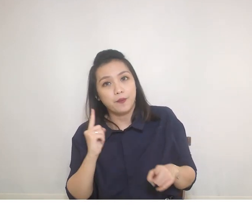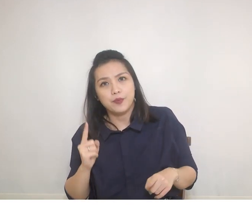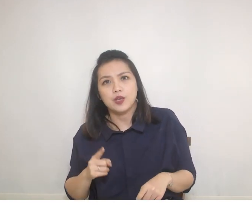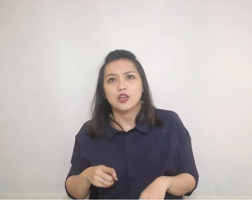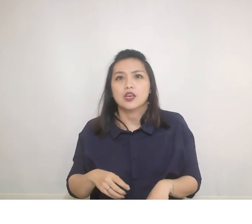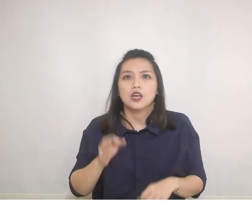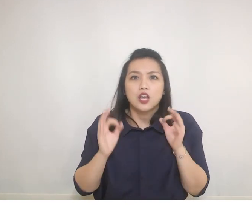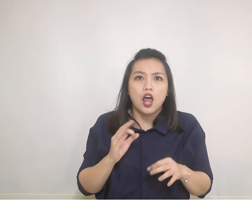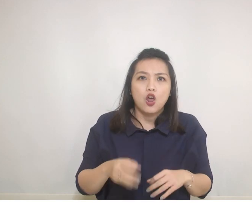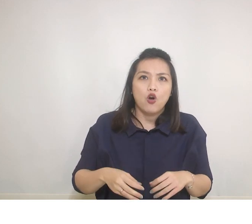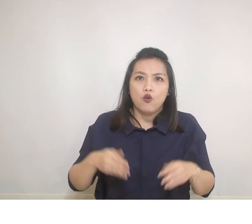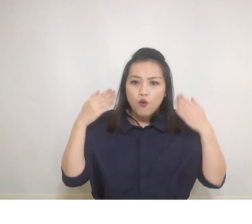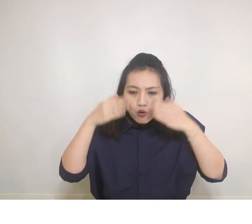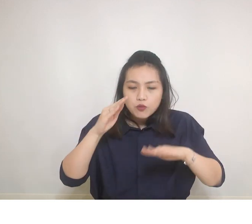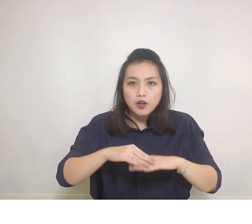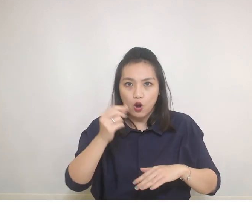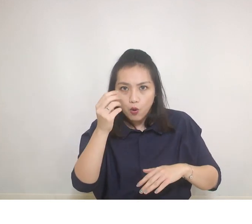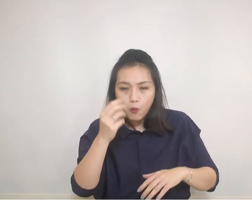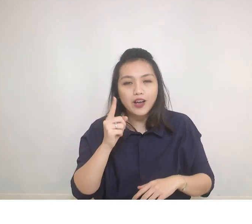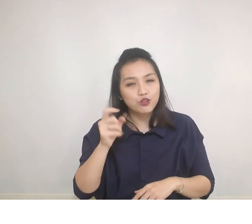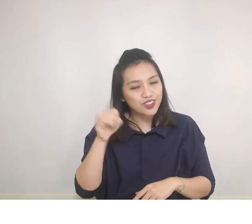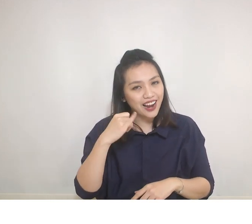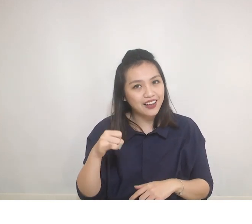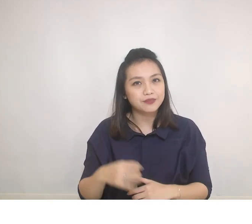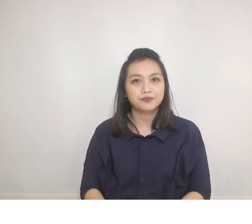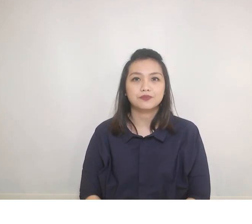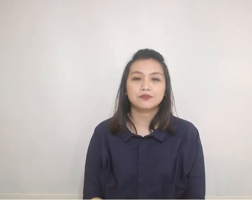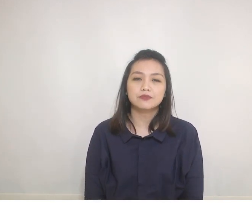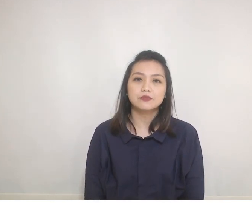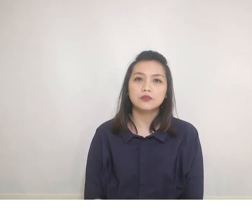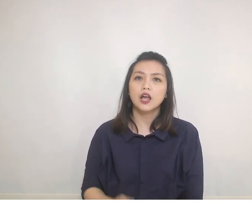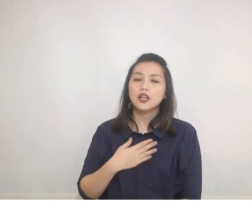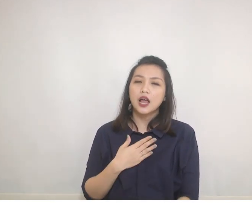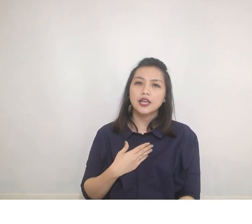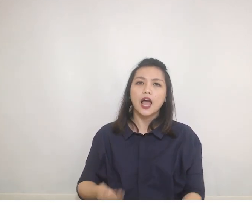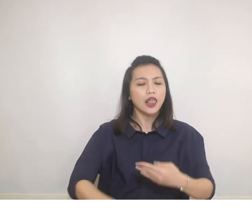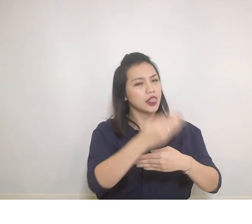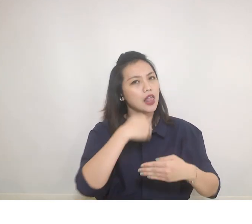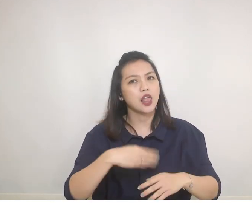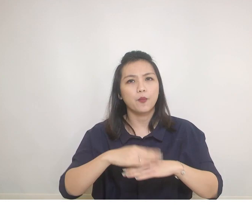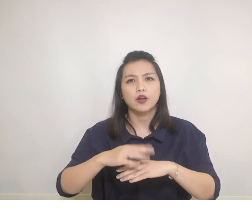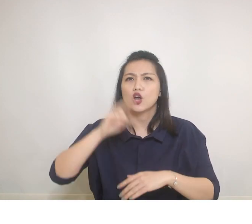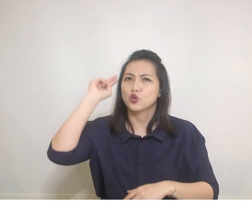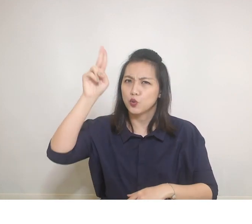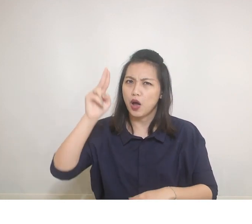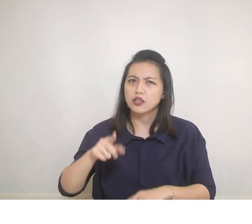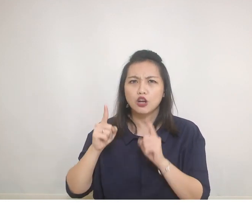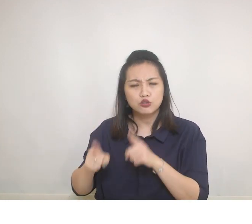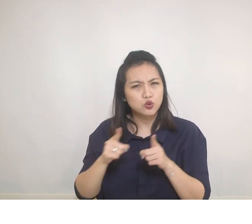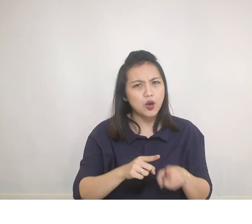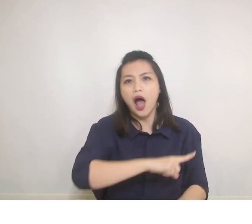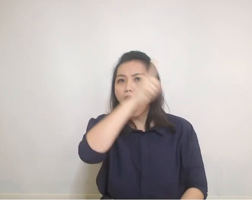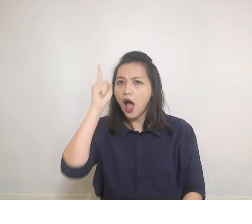Dan juga untuk di CG, saya tuh merasa di CG itu suatu keharusan. Saya tuh beban, harus mengorbankan waktu